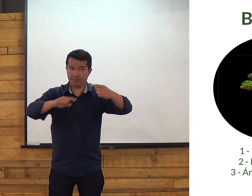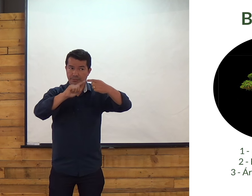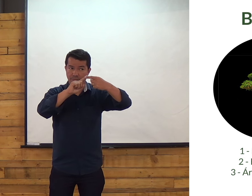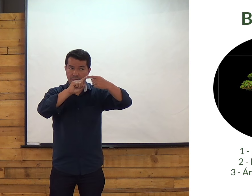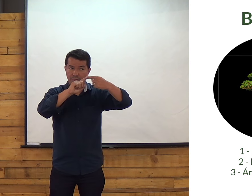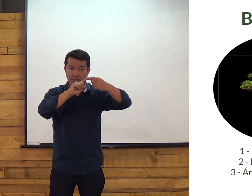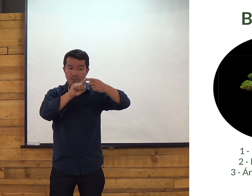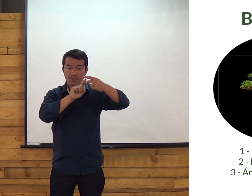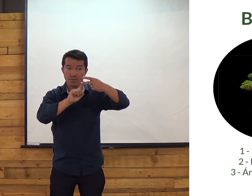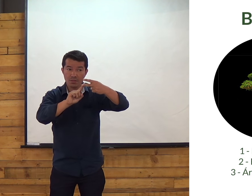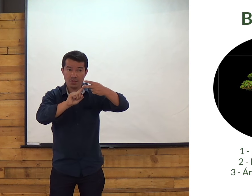na terra,